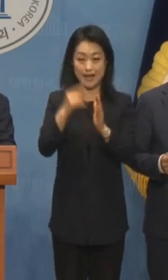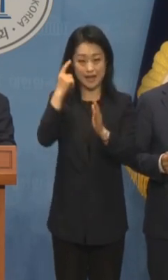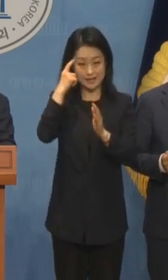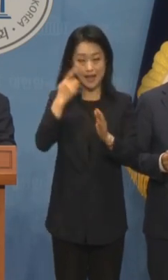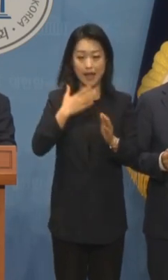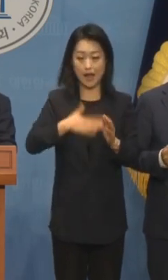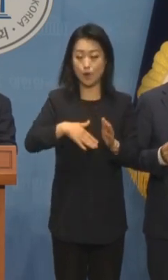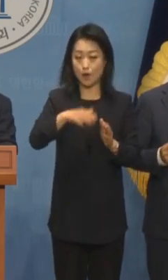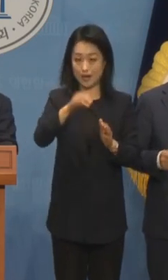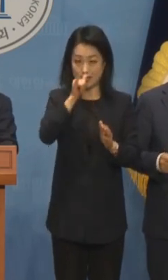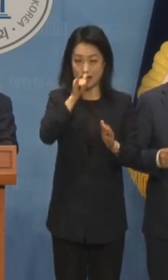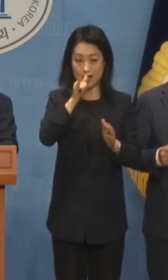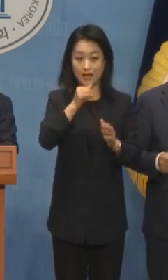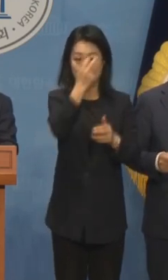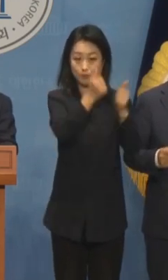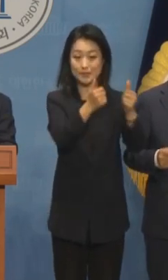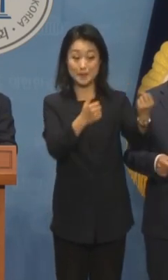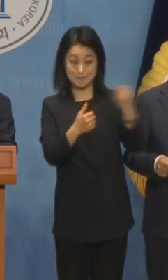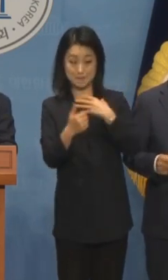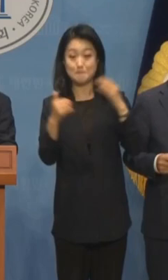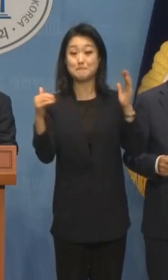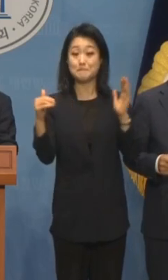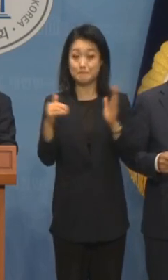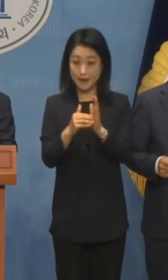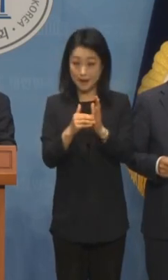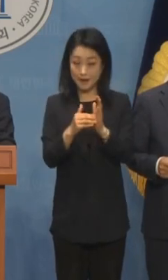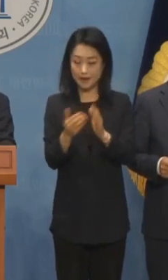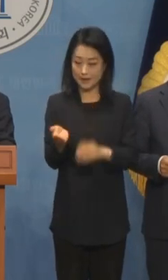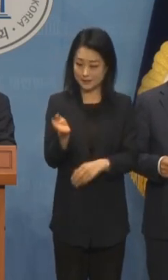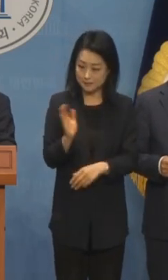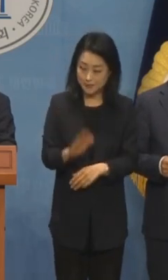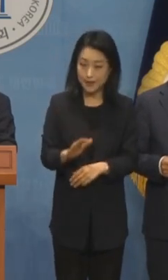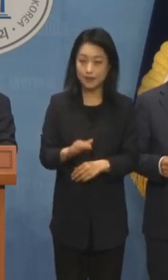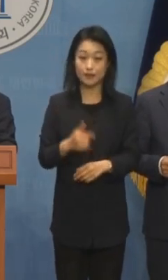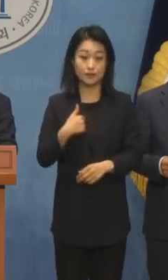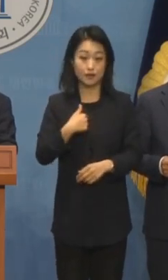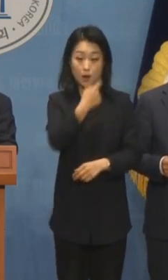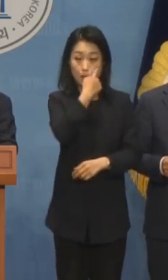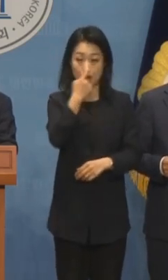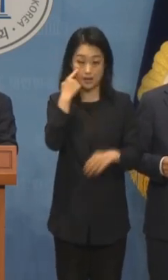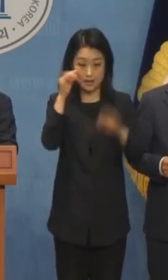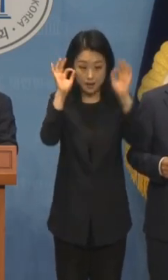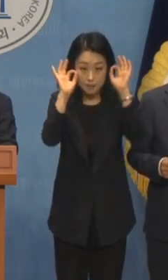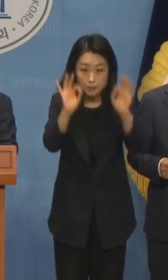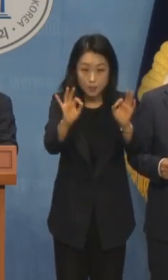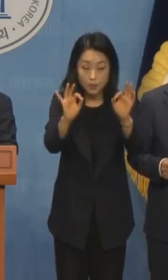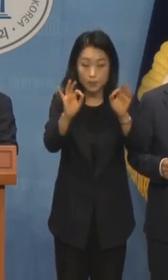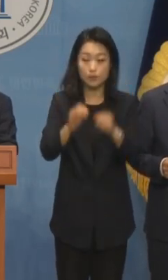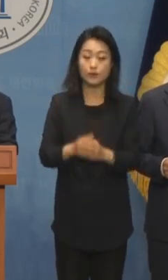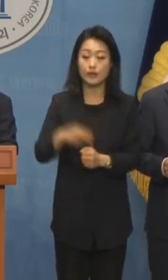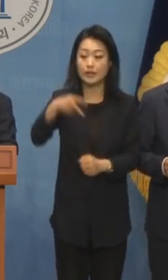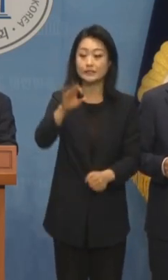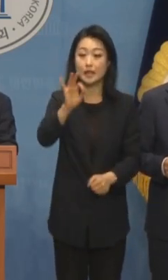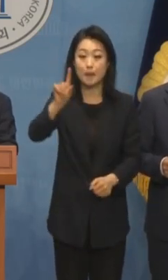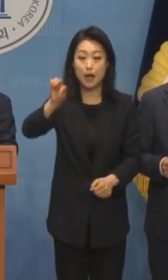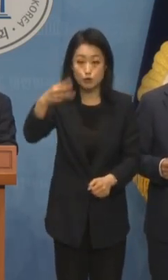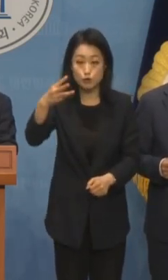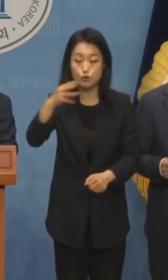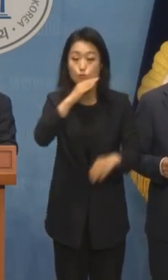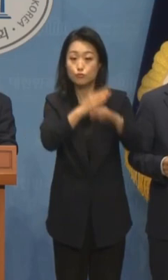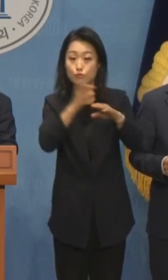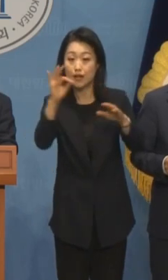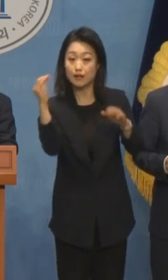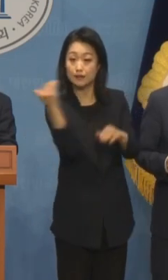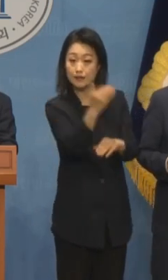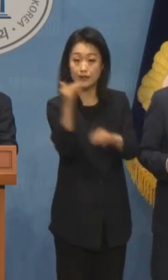있습니다. 그러나 저희 대책단이 쌍방울 송금 사건에 대한 당시 정황과